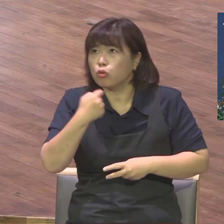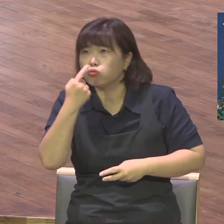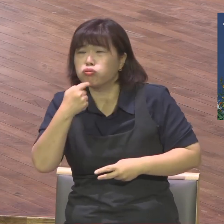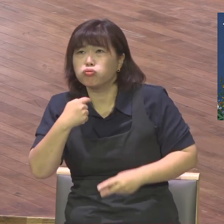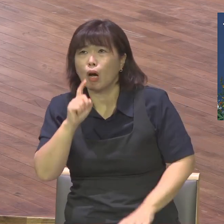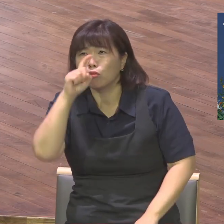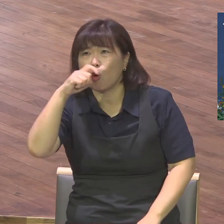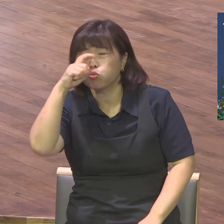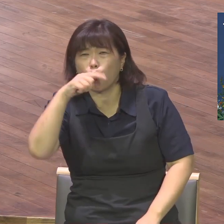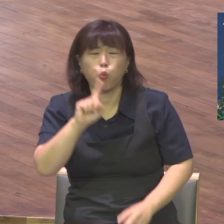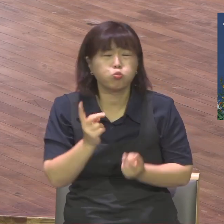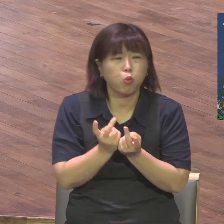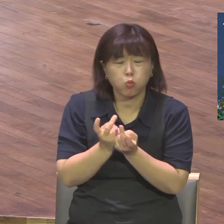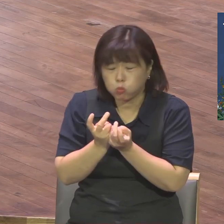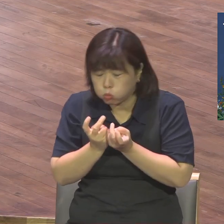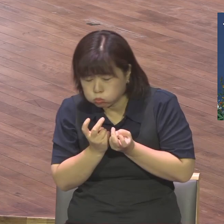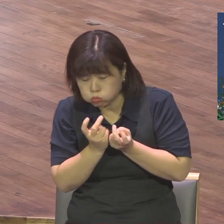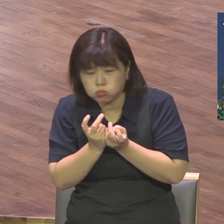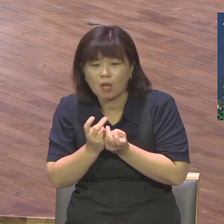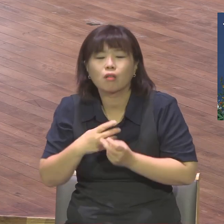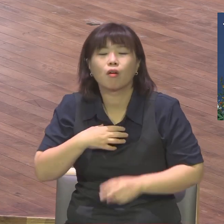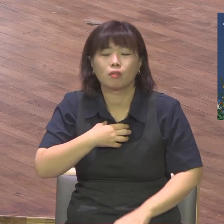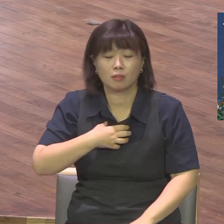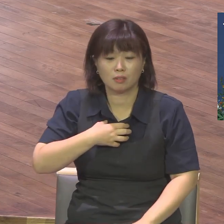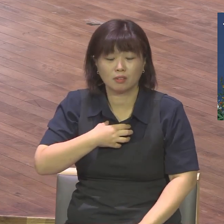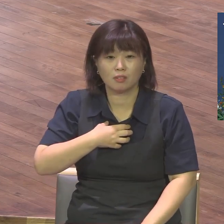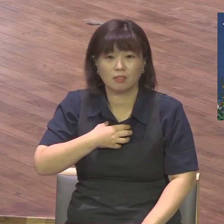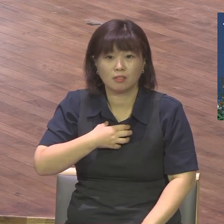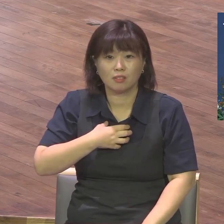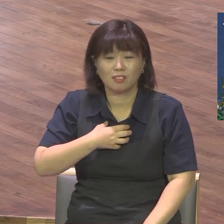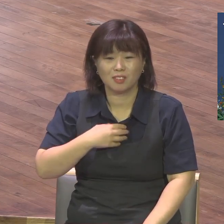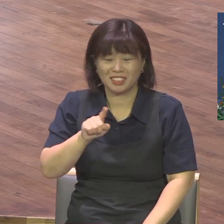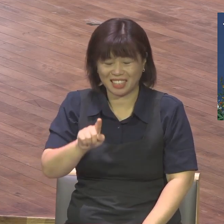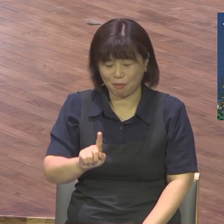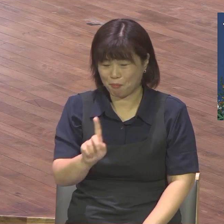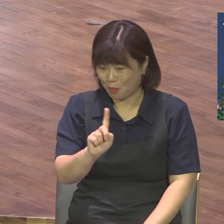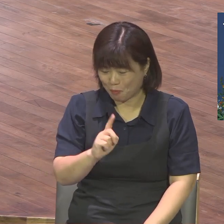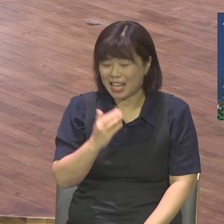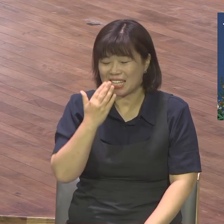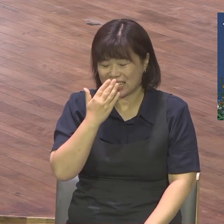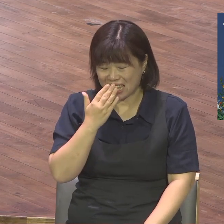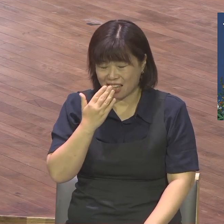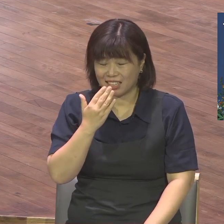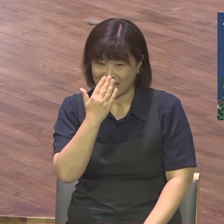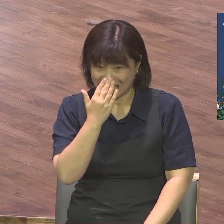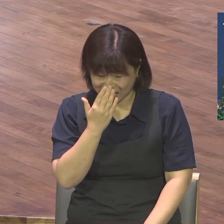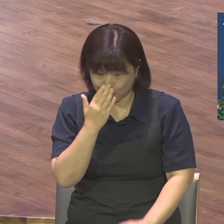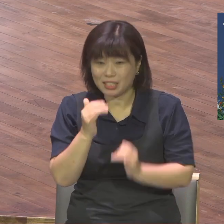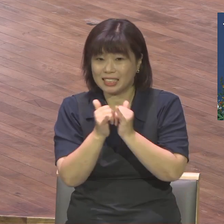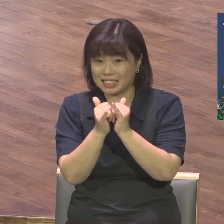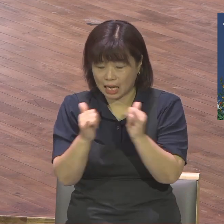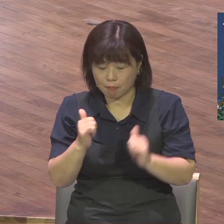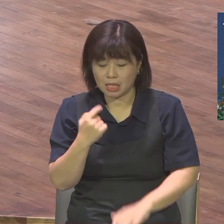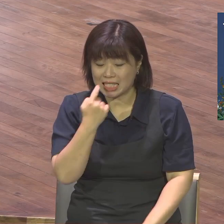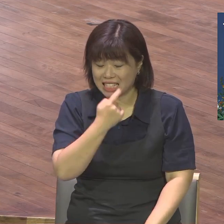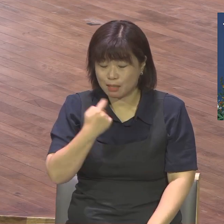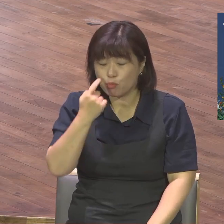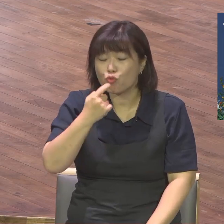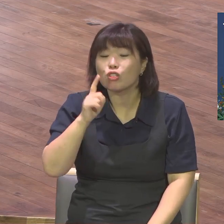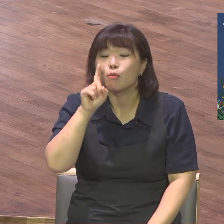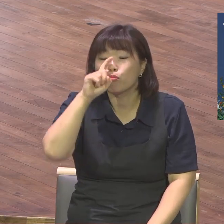애통을 하지요. 이 히브리 사람들의 이 문화적 개념으로 입술이 부정하다 이 말의